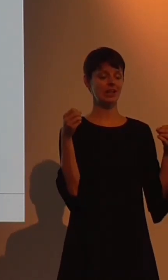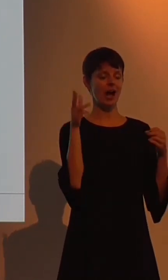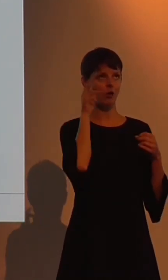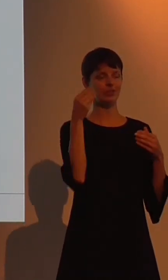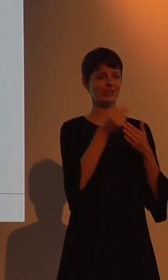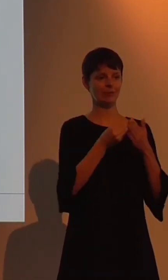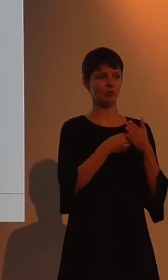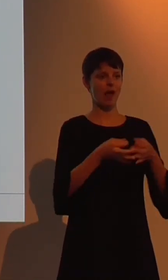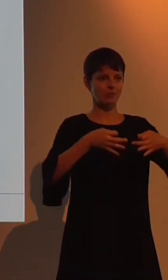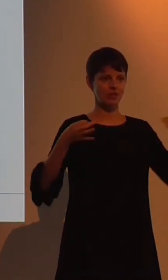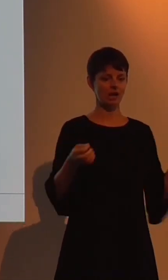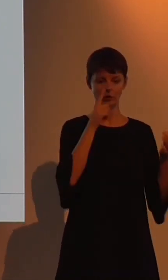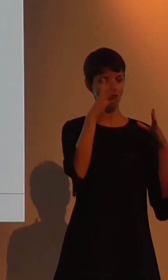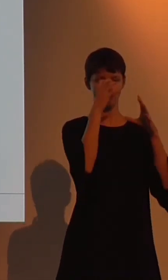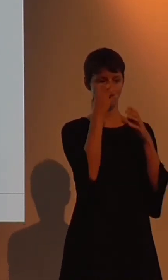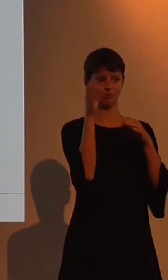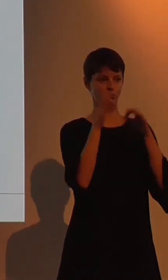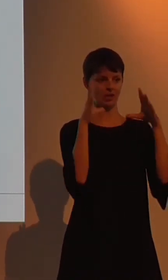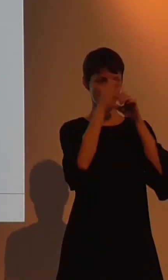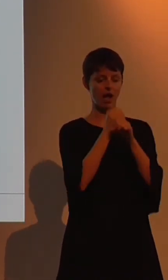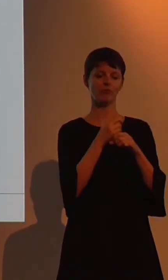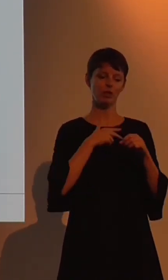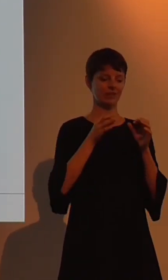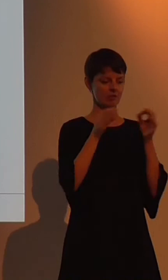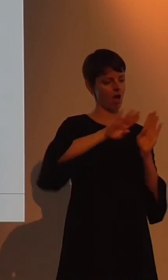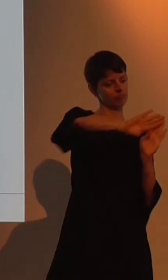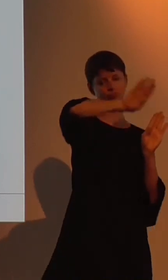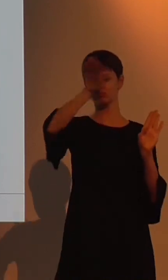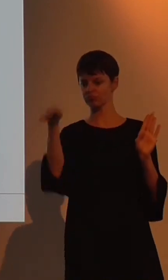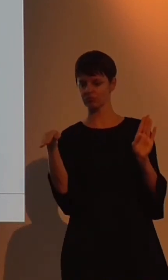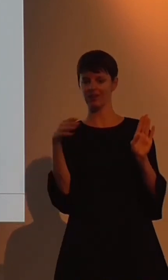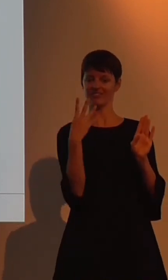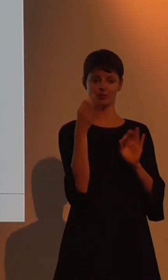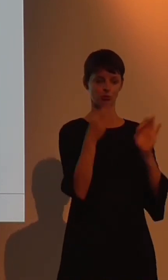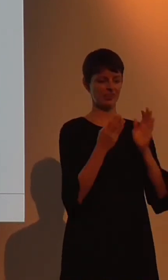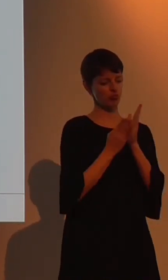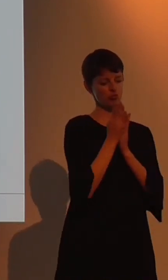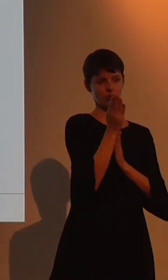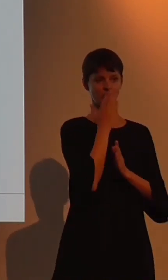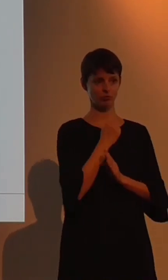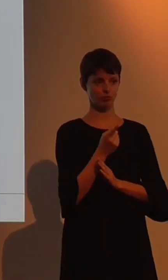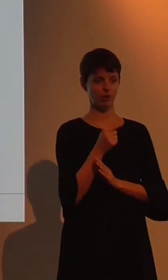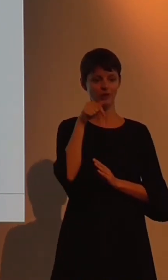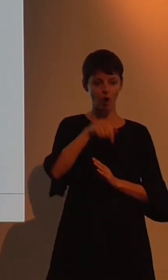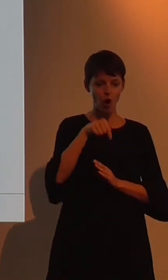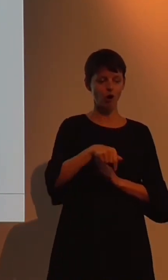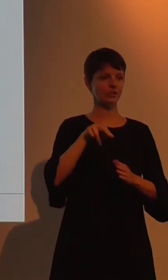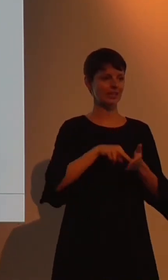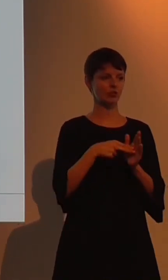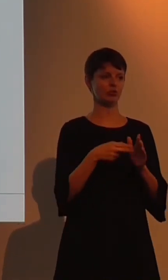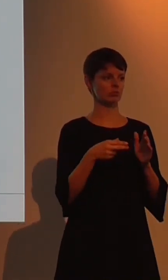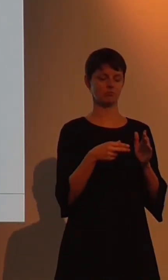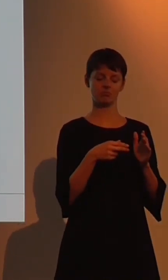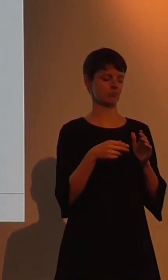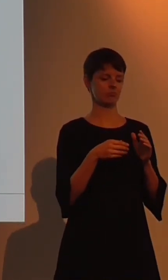Linearprogramm arbeiten, sondern wir das einfach umsetzen können. Ein letzter Punkt, der für uns sehr interessant ist und wo